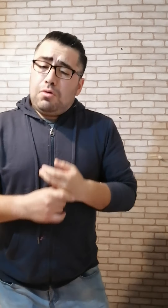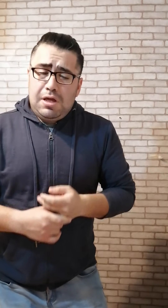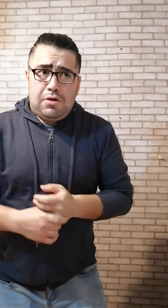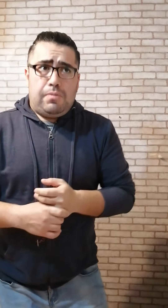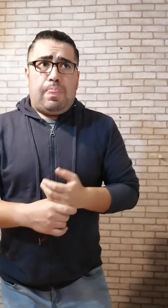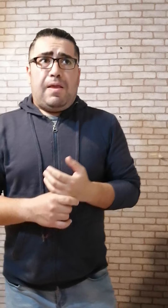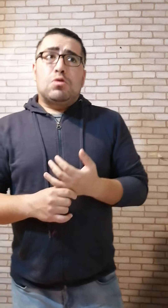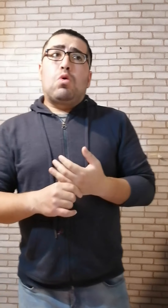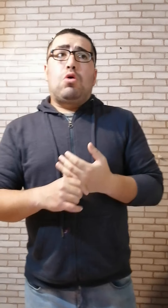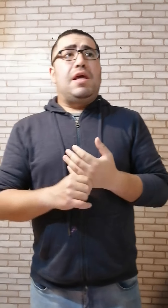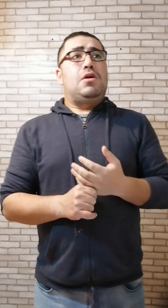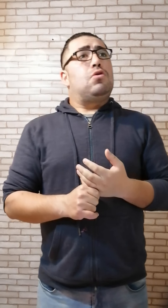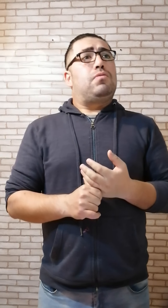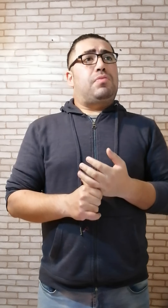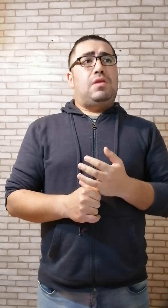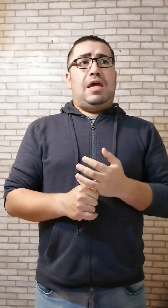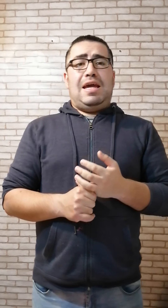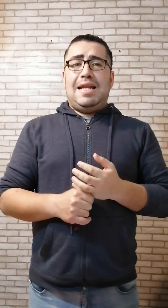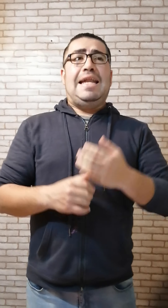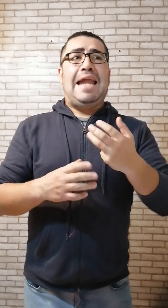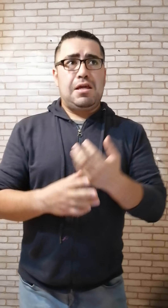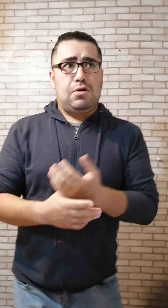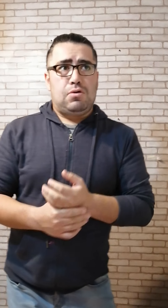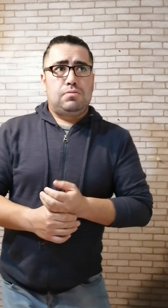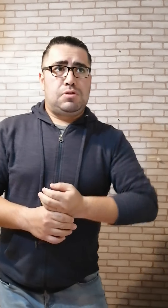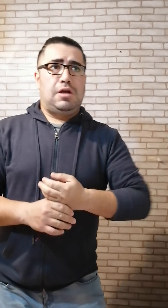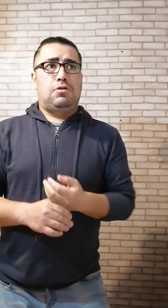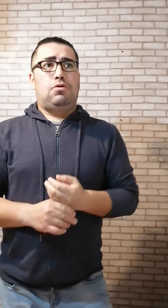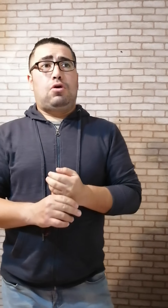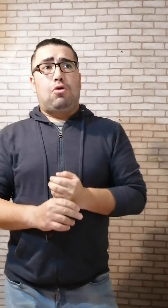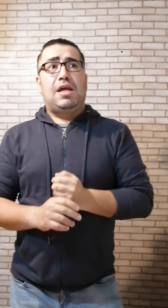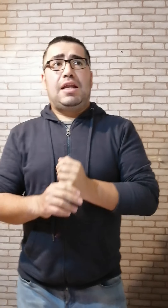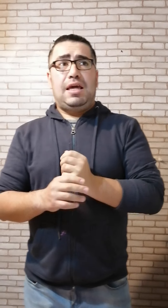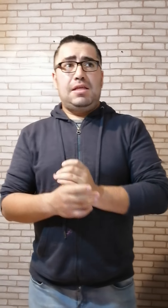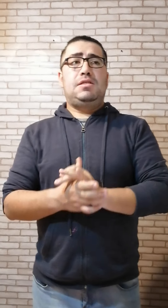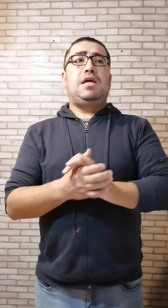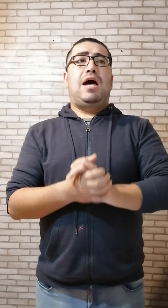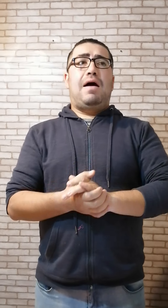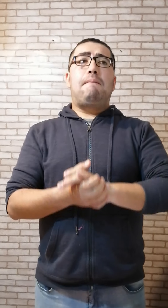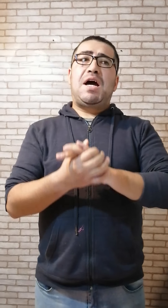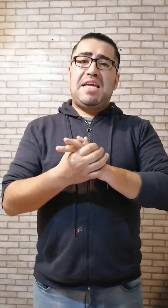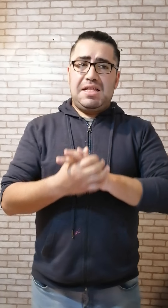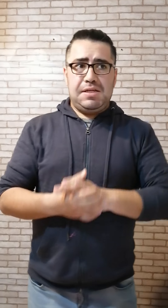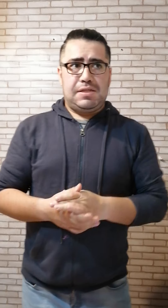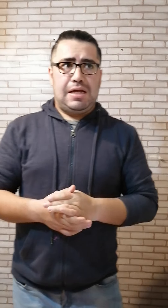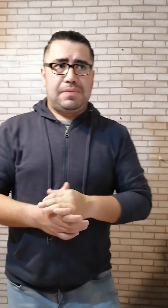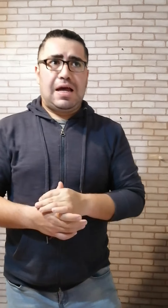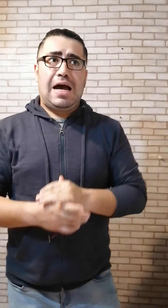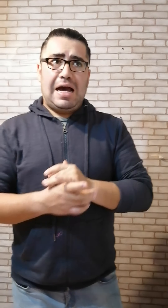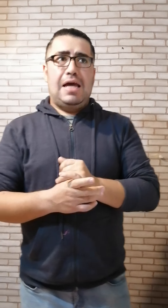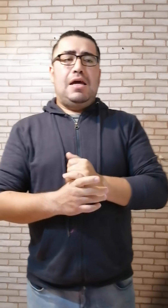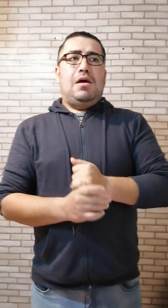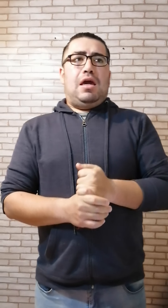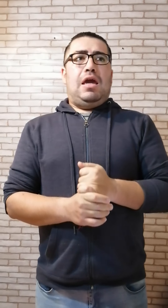colegio es un colegio laico cierto con creencia marianista que